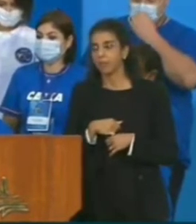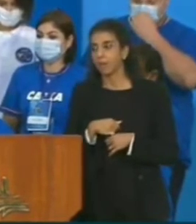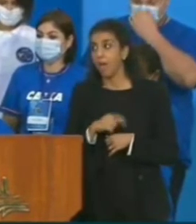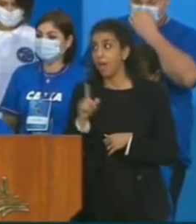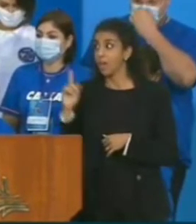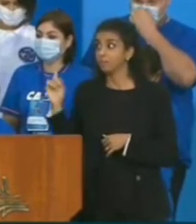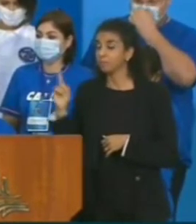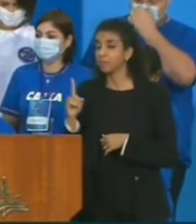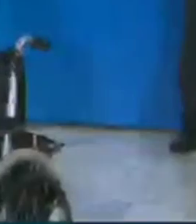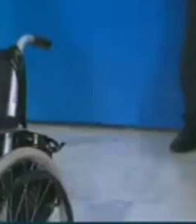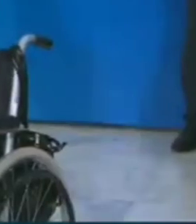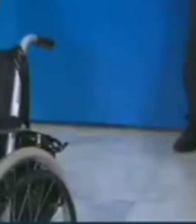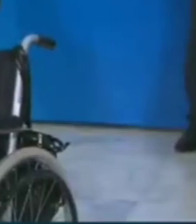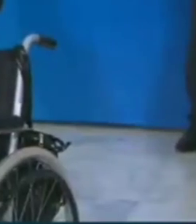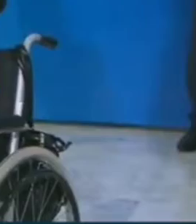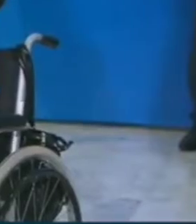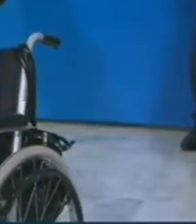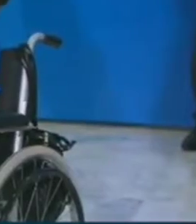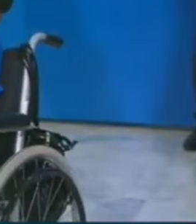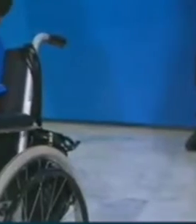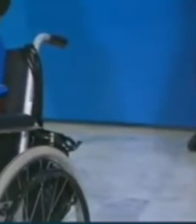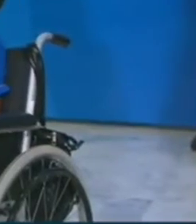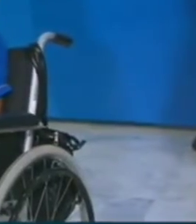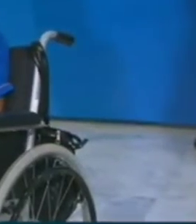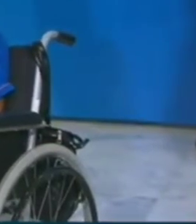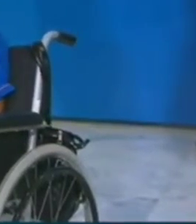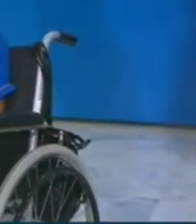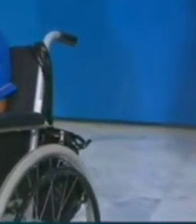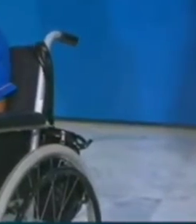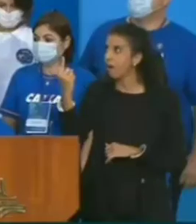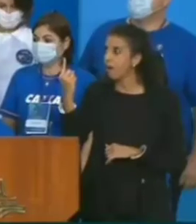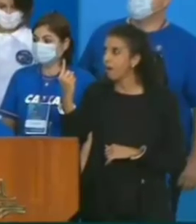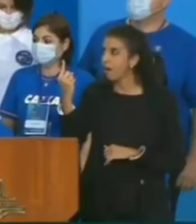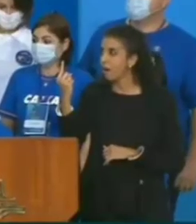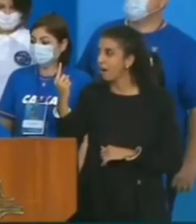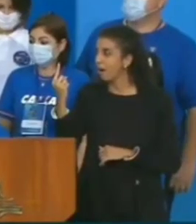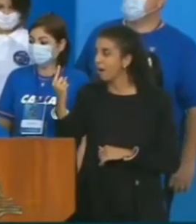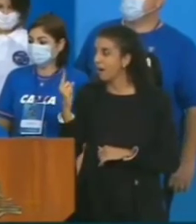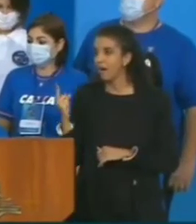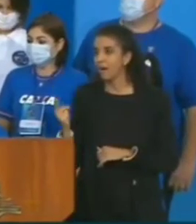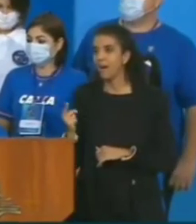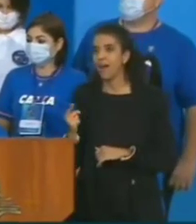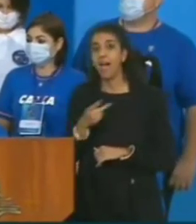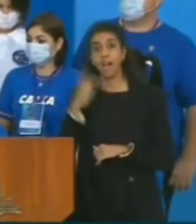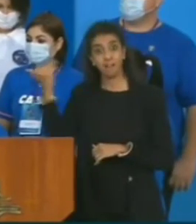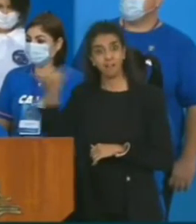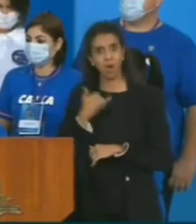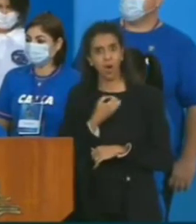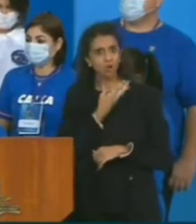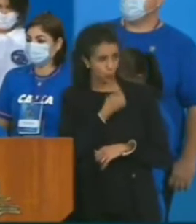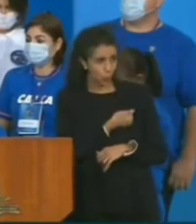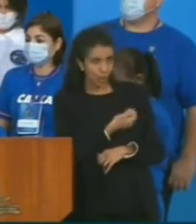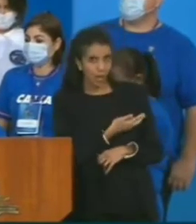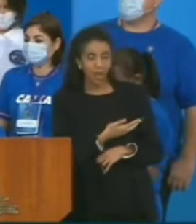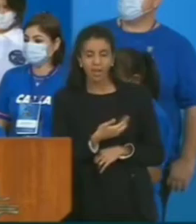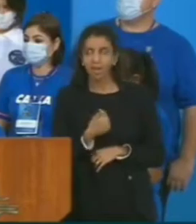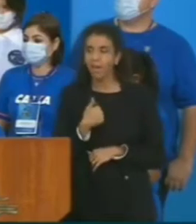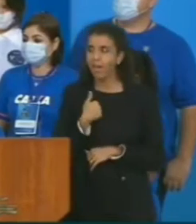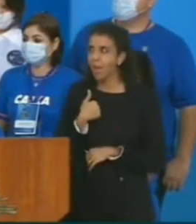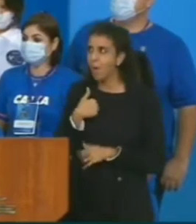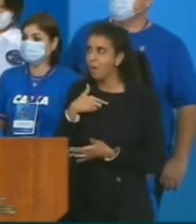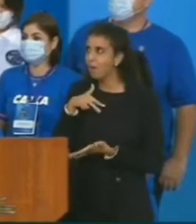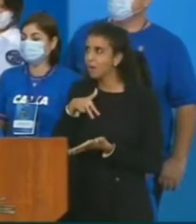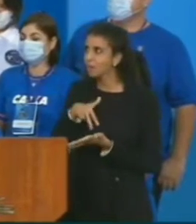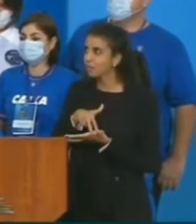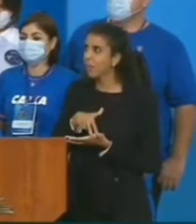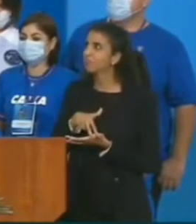PAI e passou perto de mim do nada e parou e disse: tudo bem com a senhora? E eu levantei assim,